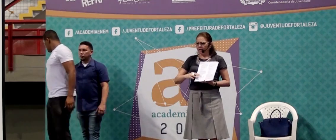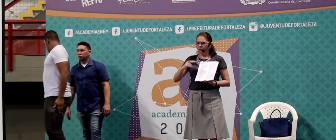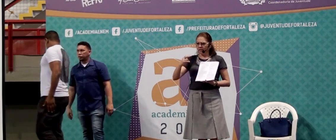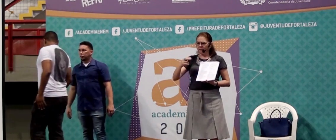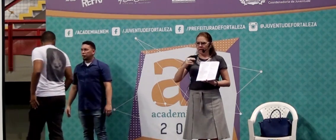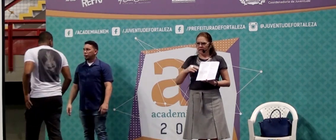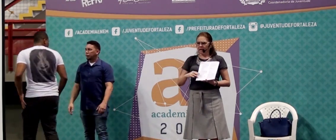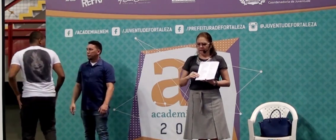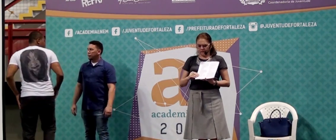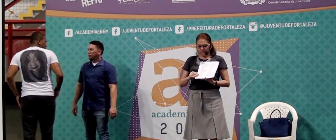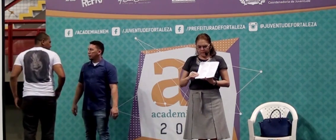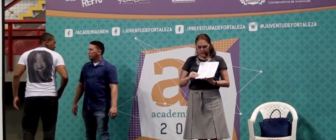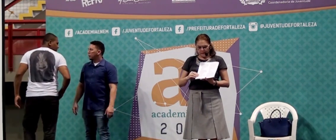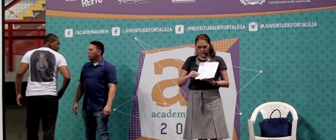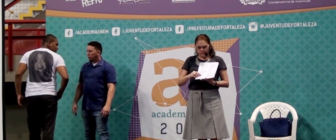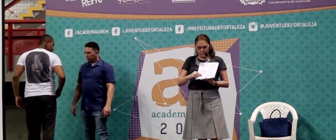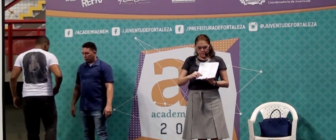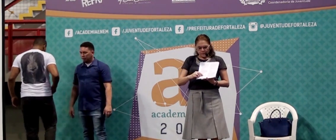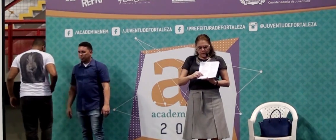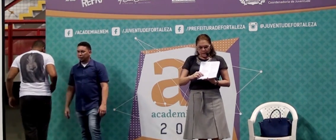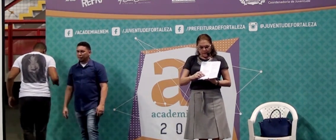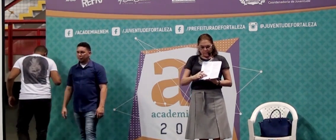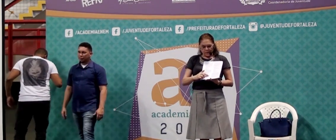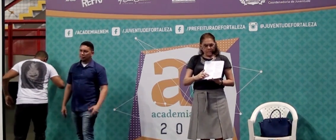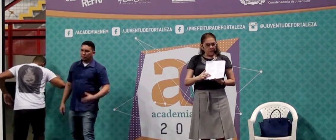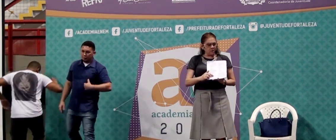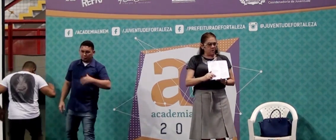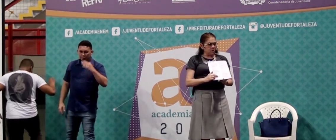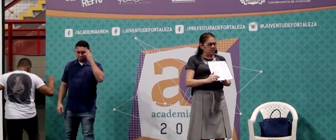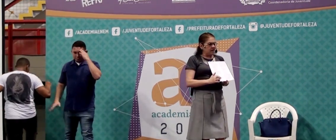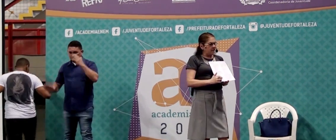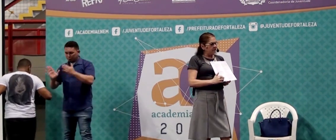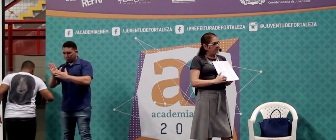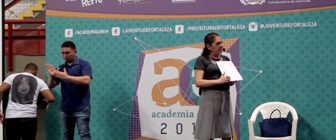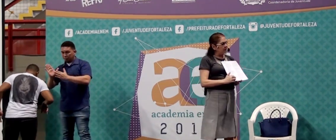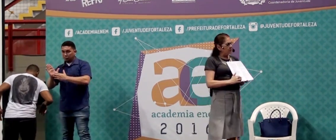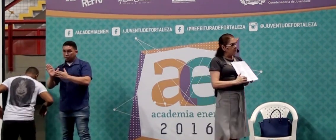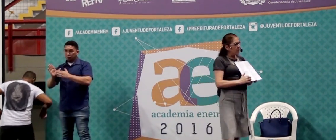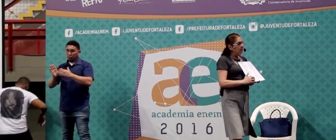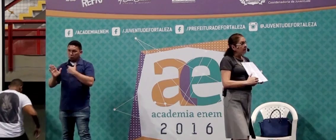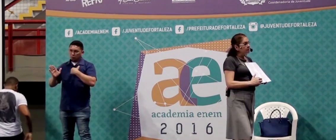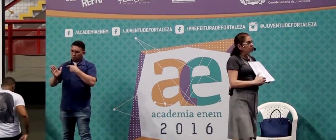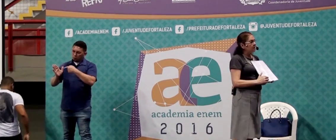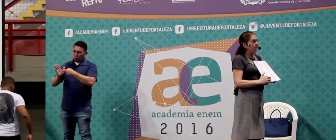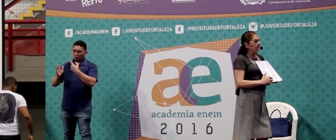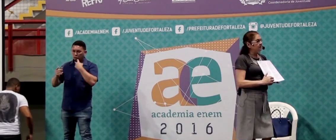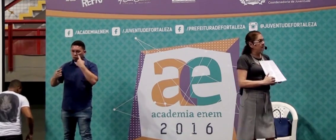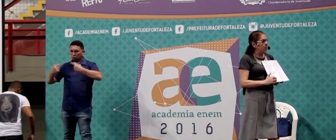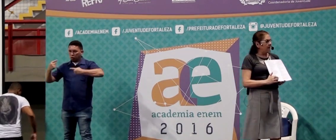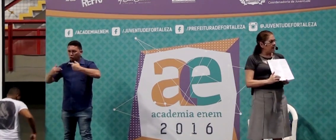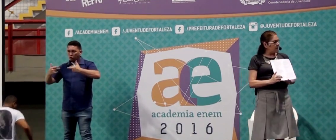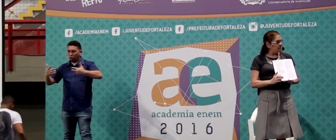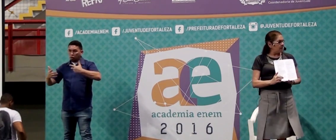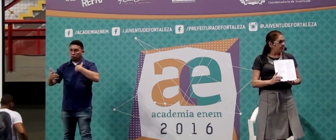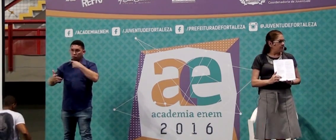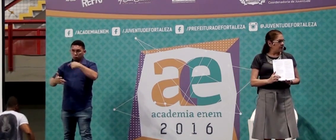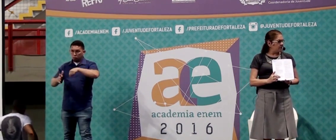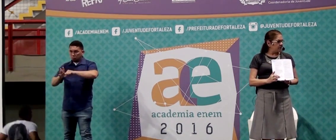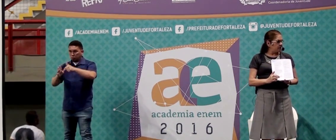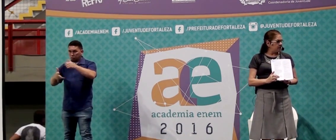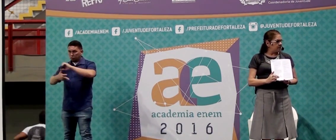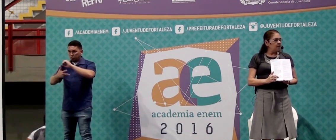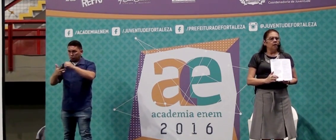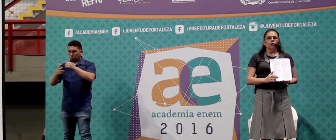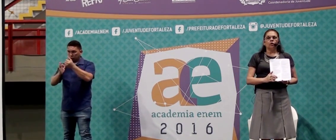Você vai ter 2 parágrafos para isso. E a proposta de intervenção, quem está fazendo o Enem pela